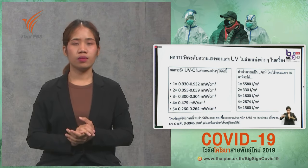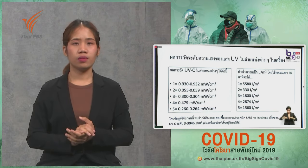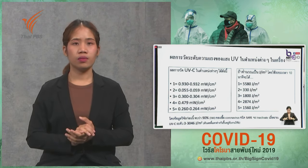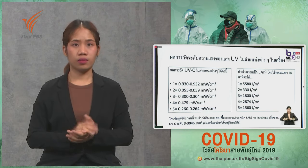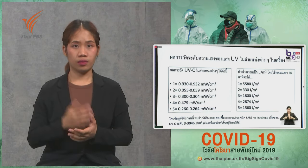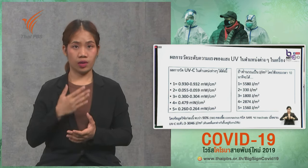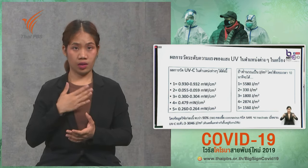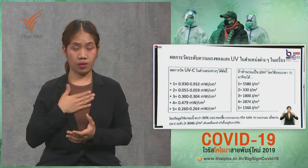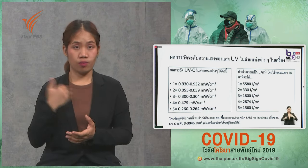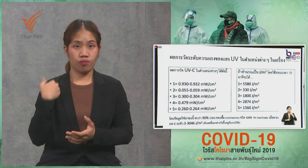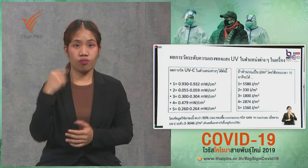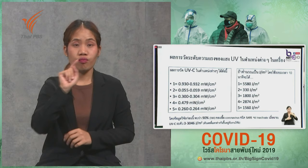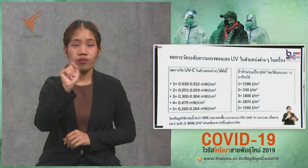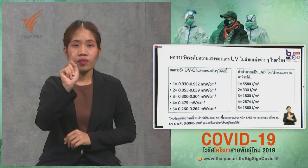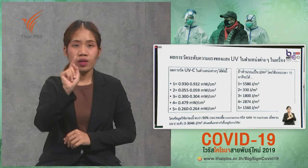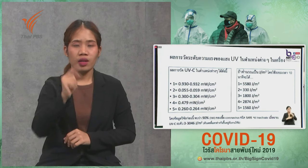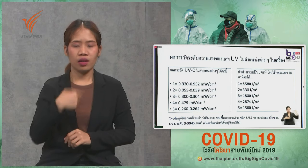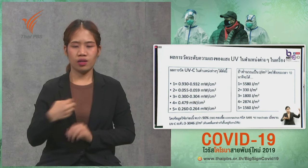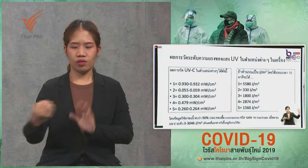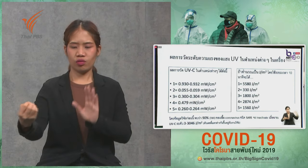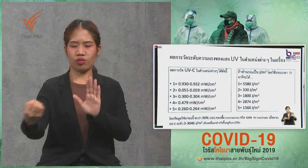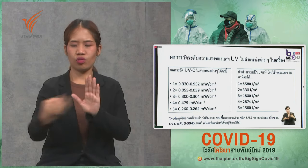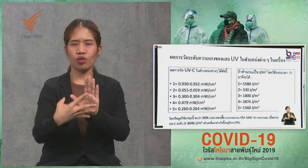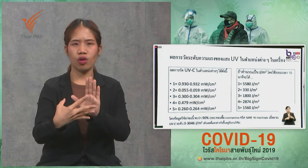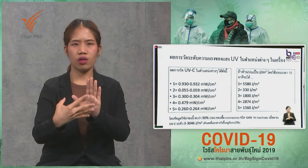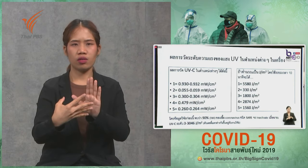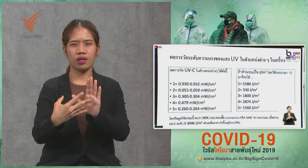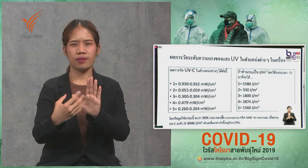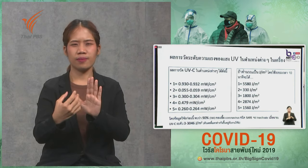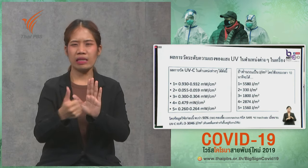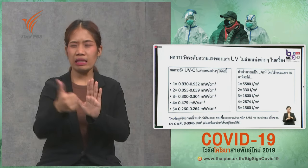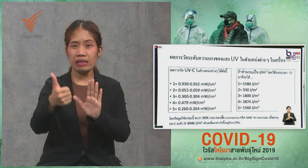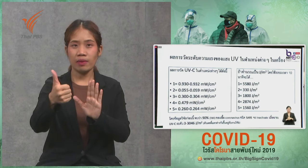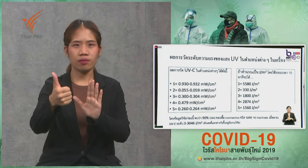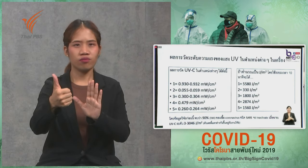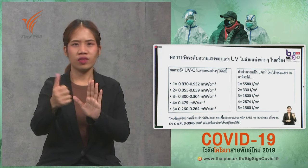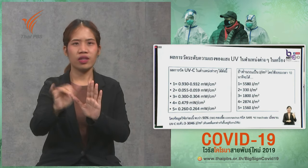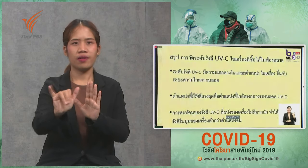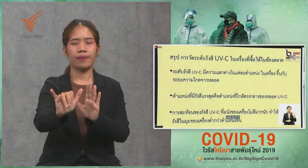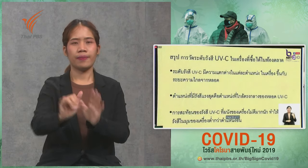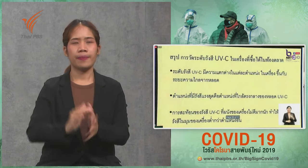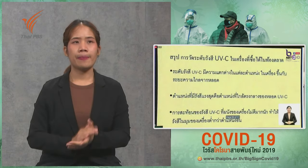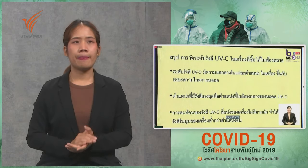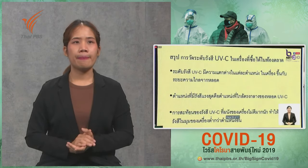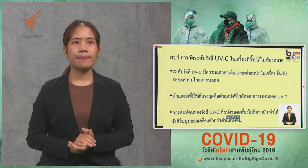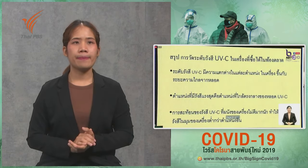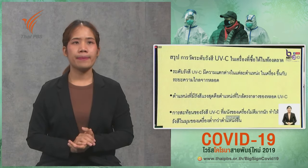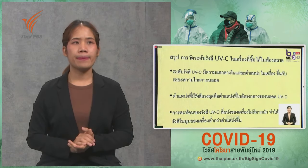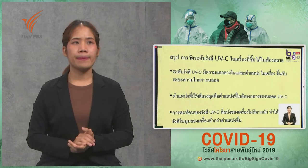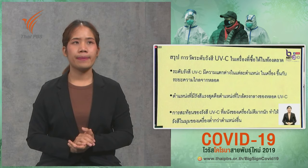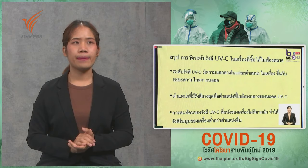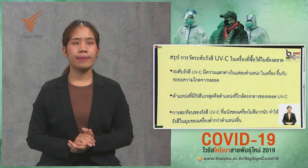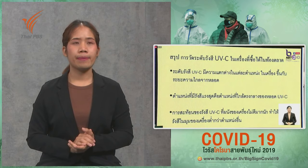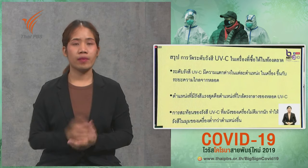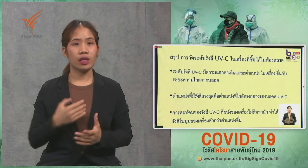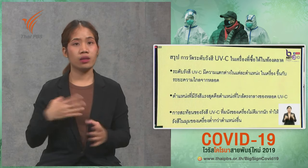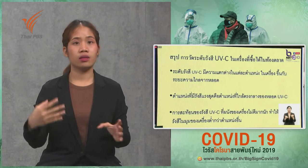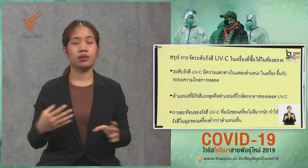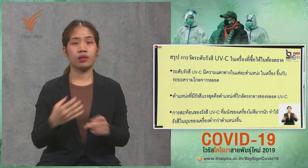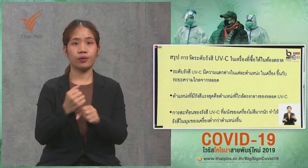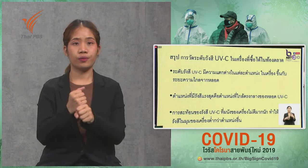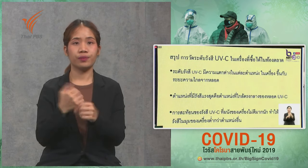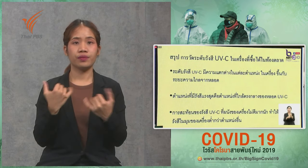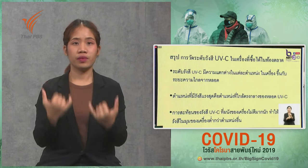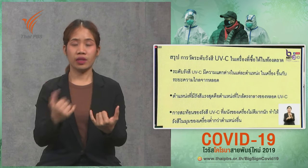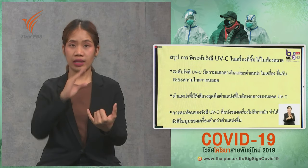ก็แสงสะท้อนก็อาจจะไม่ได้ดีมากนักนะฮะดังนั้นต่อครับดังนั้นที่เราสรุปได้ก็คือว่า